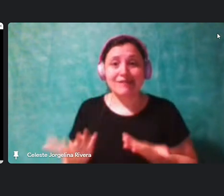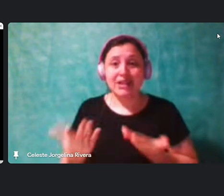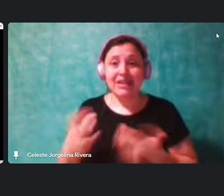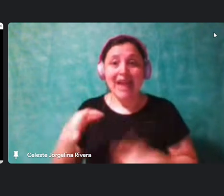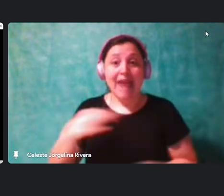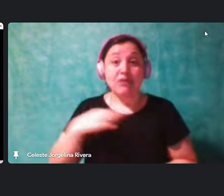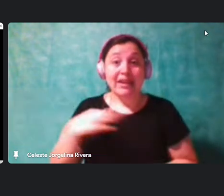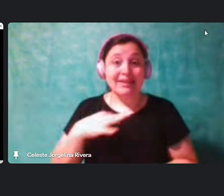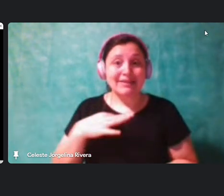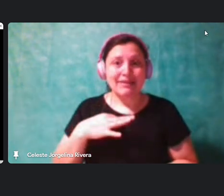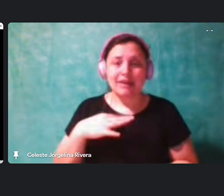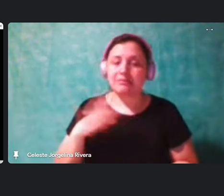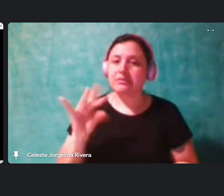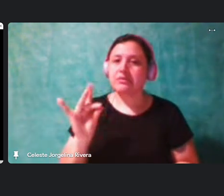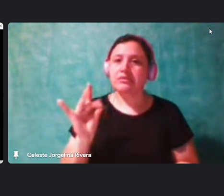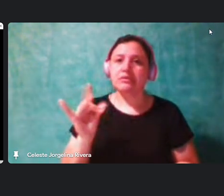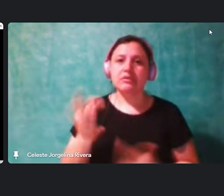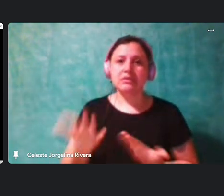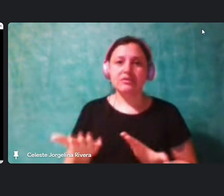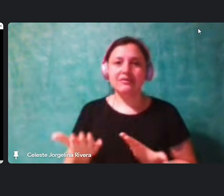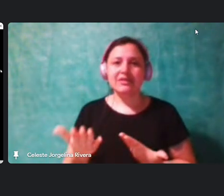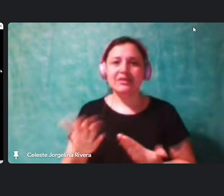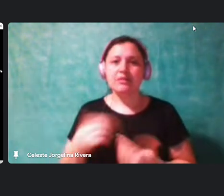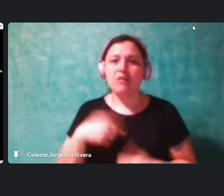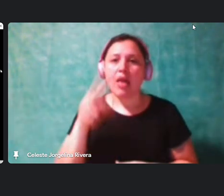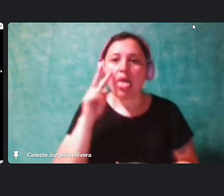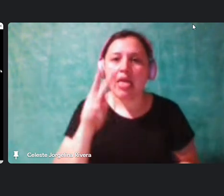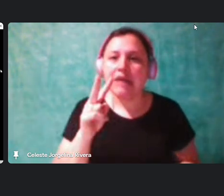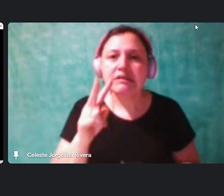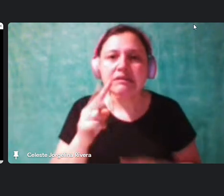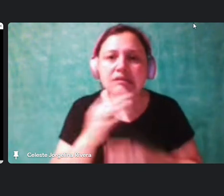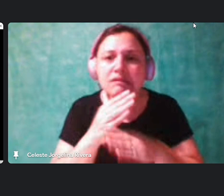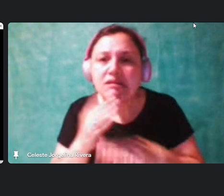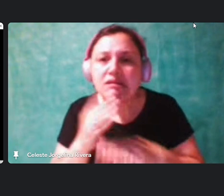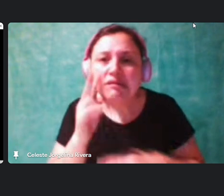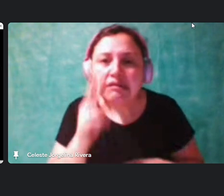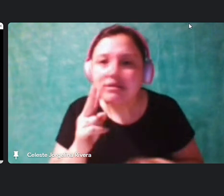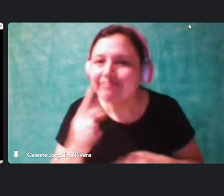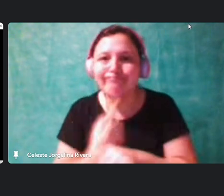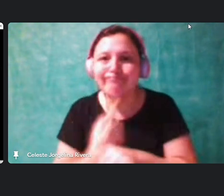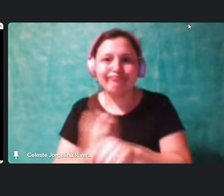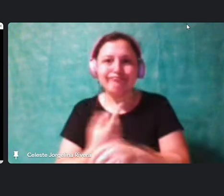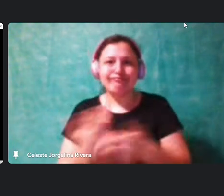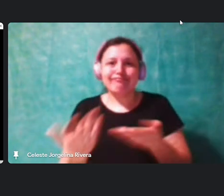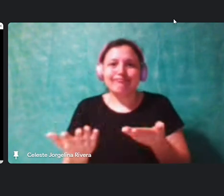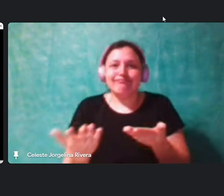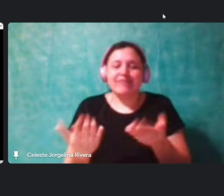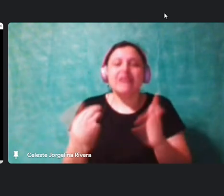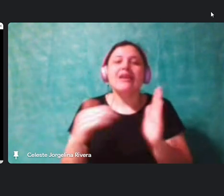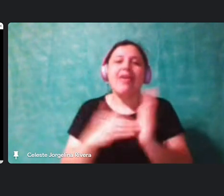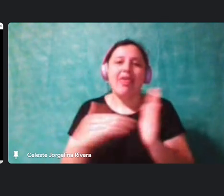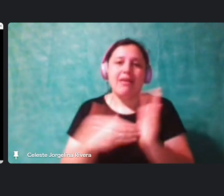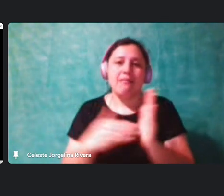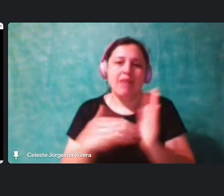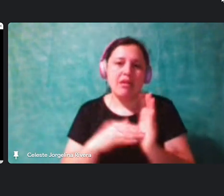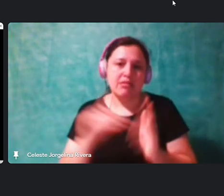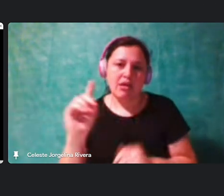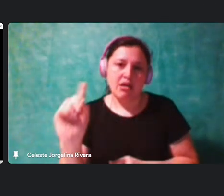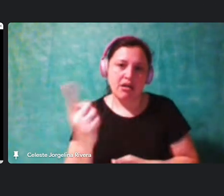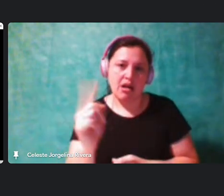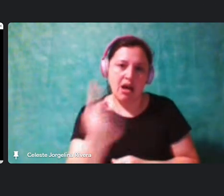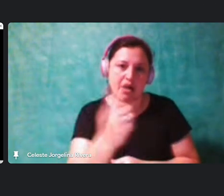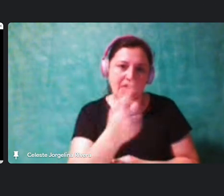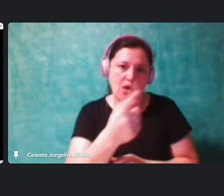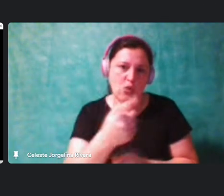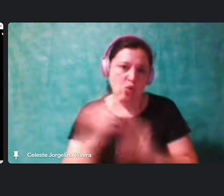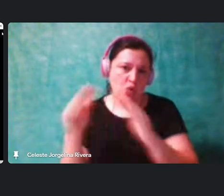puede seguir, ¿sí? Pero bueno, depende. Eso de cómo es la conexión del lugar donde cada uno esté. En la